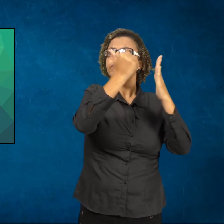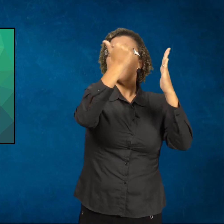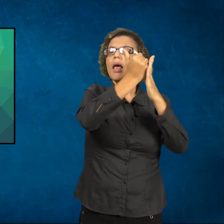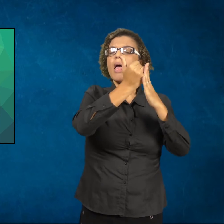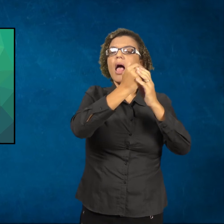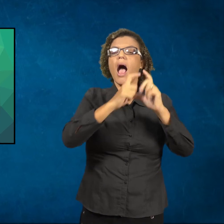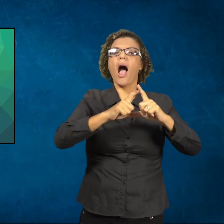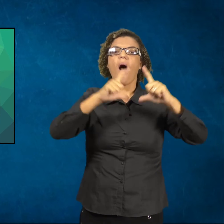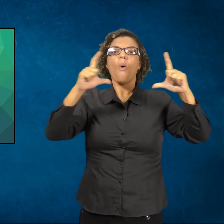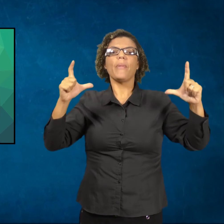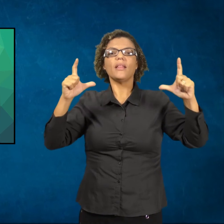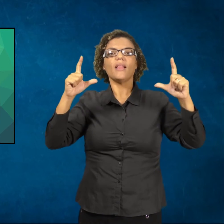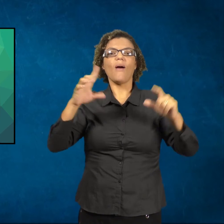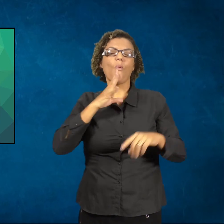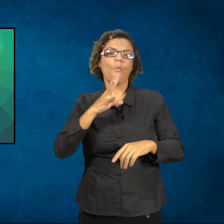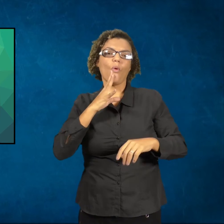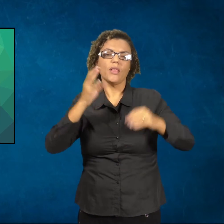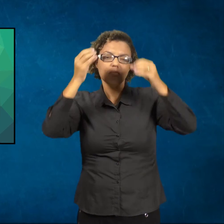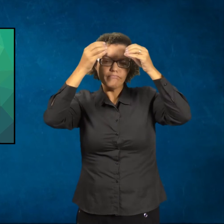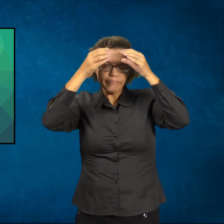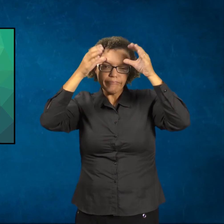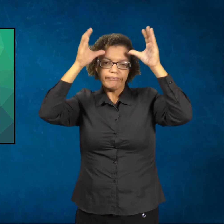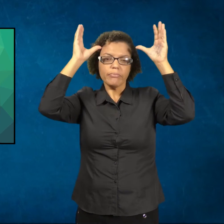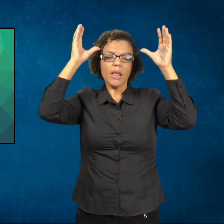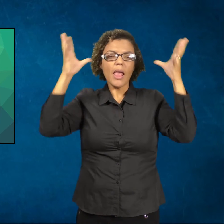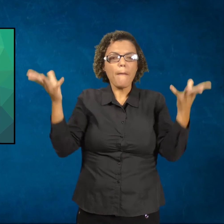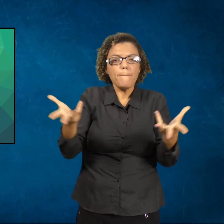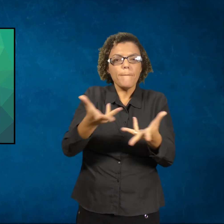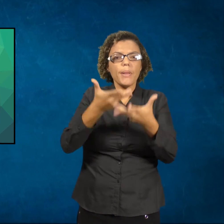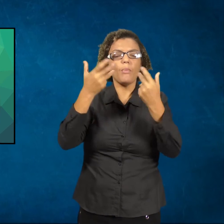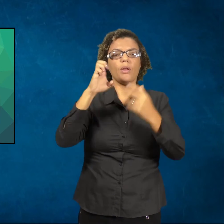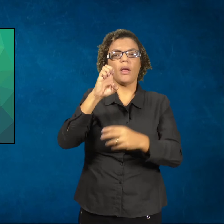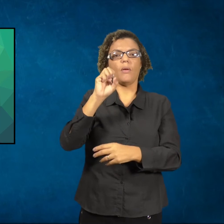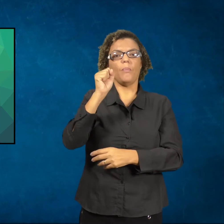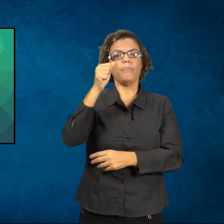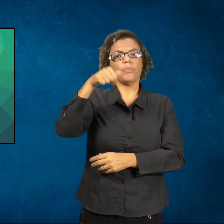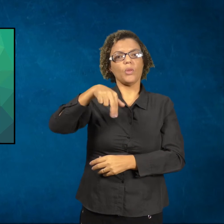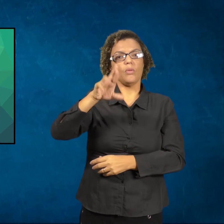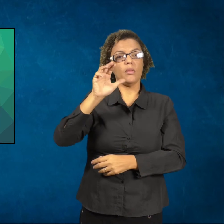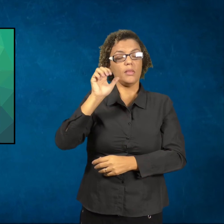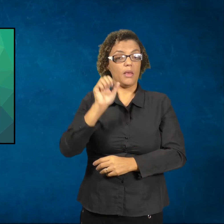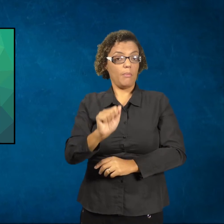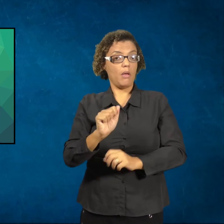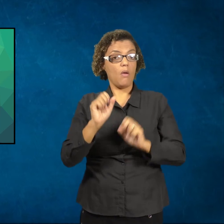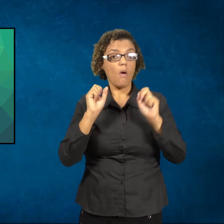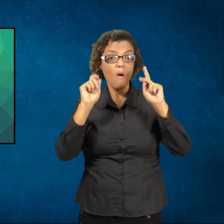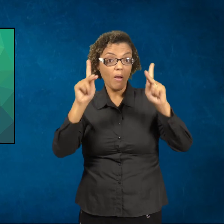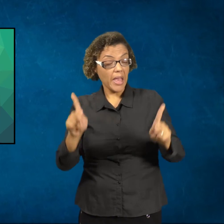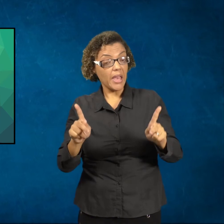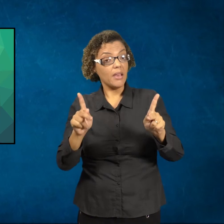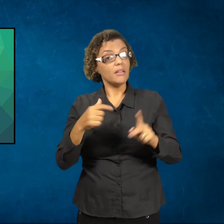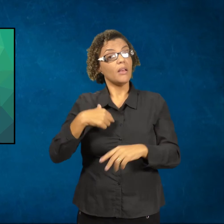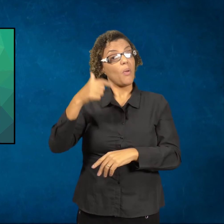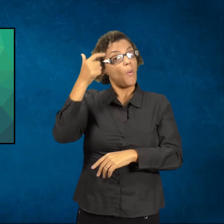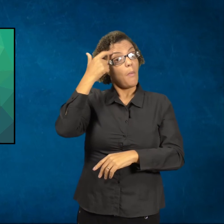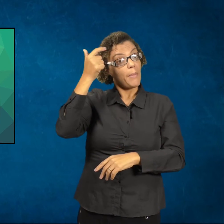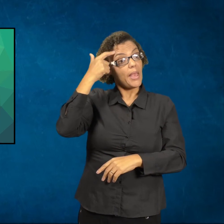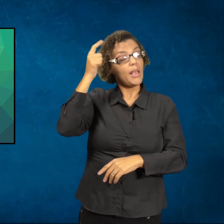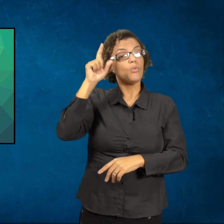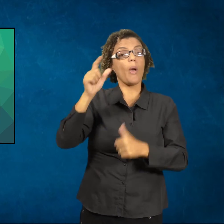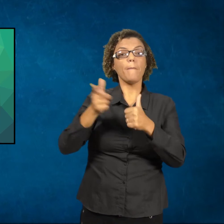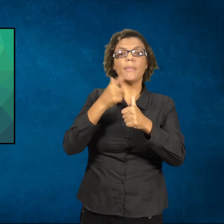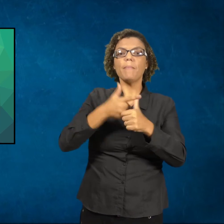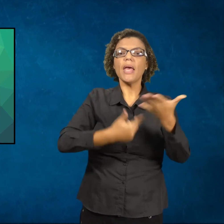amplificado, melhorado a cada ação. Joia? Então acho que é uma ideia bacana, né? Uma primeira mediação